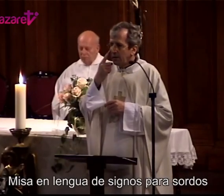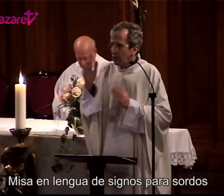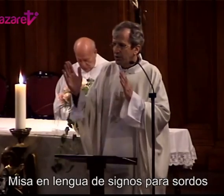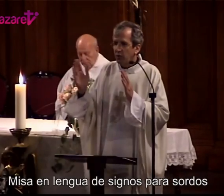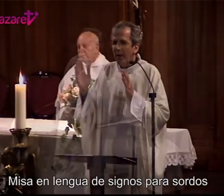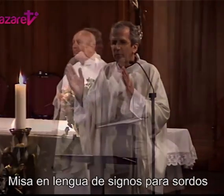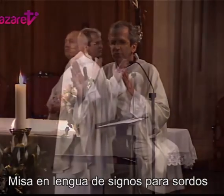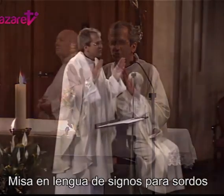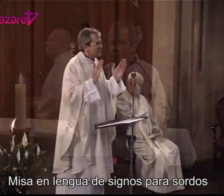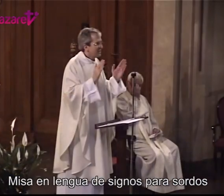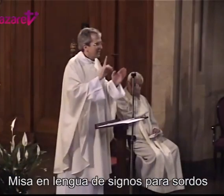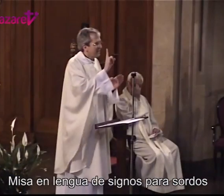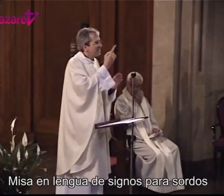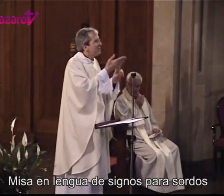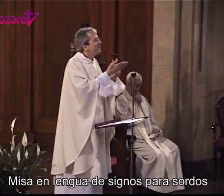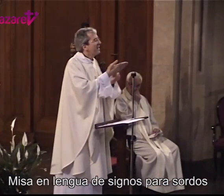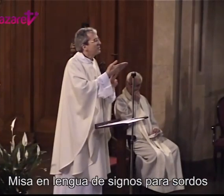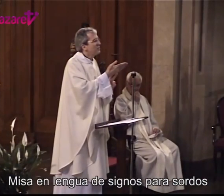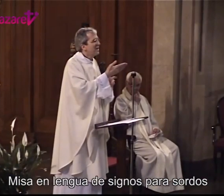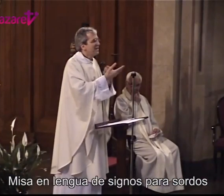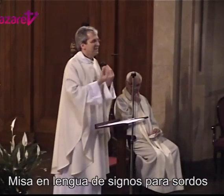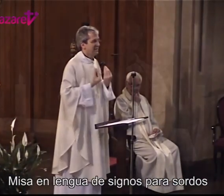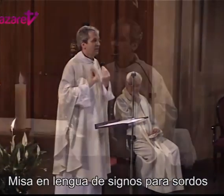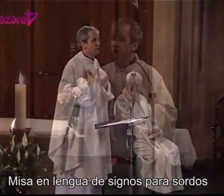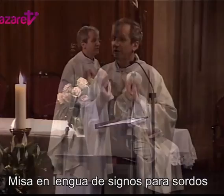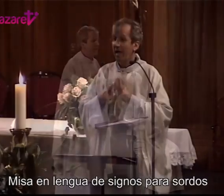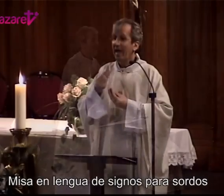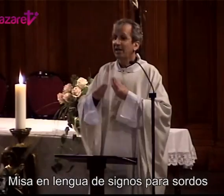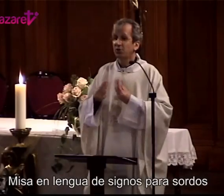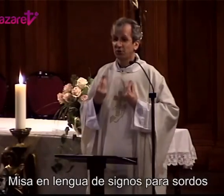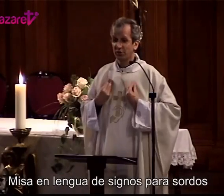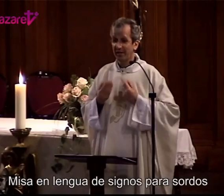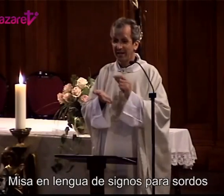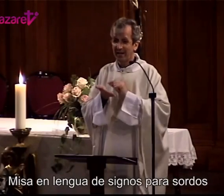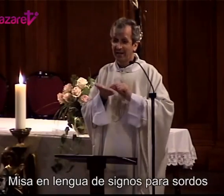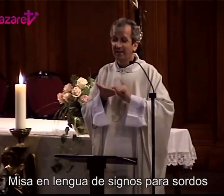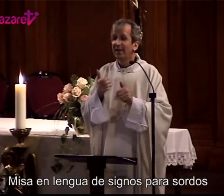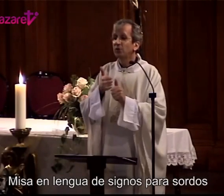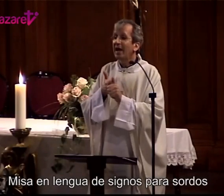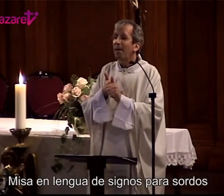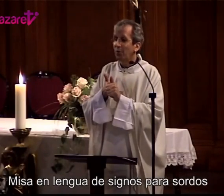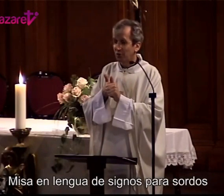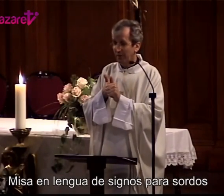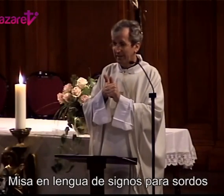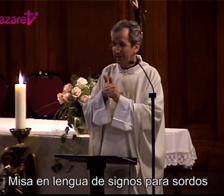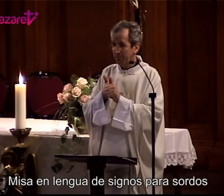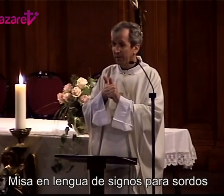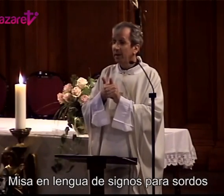Nos situamos en esta primera lectura de los Hechos, de los apóstoles.